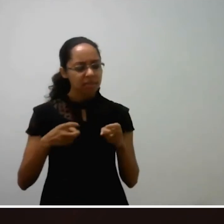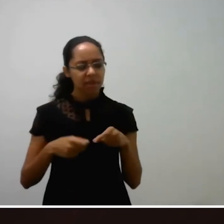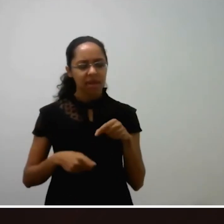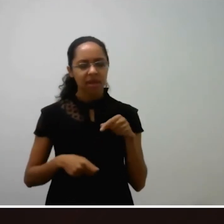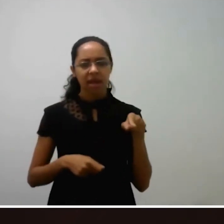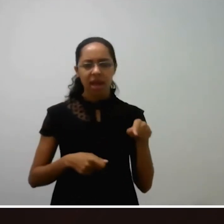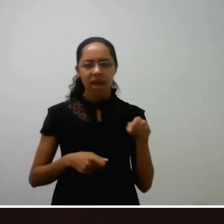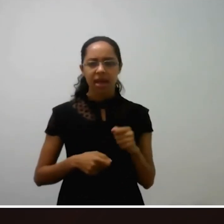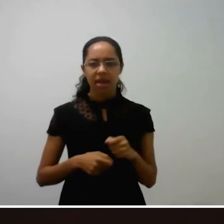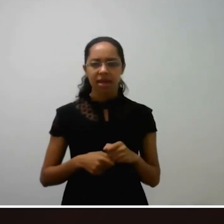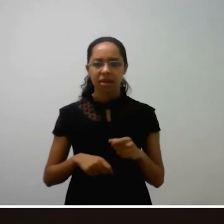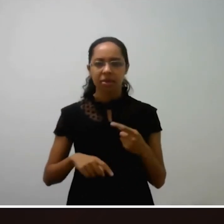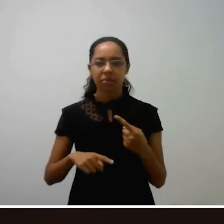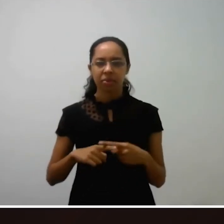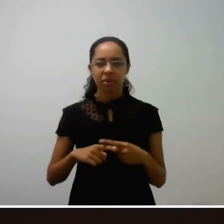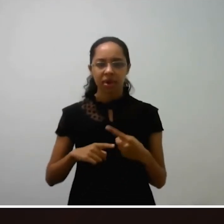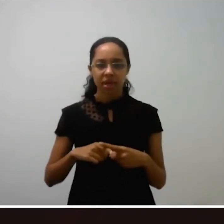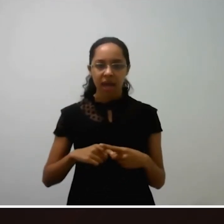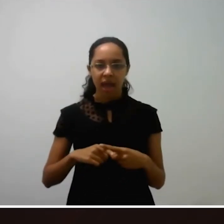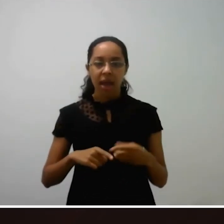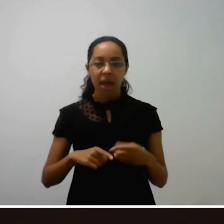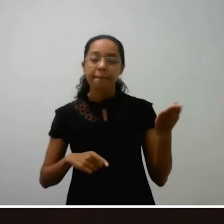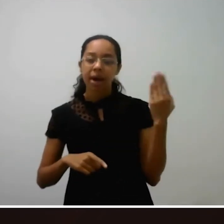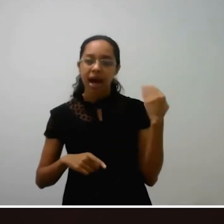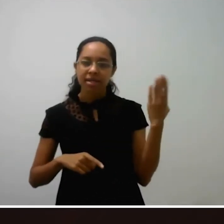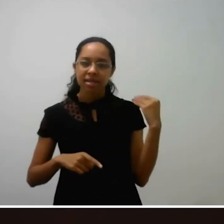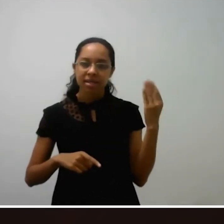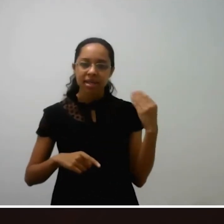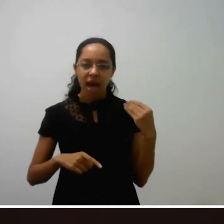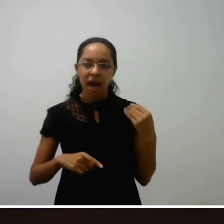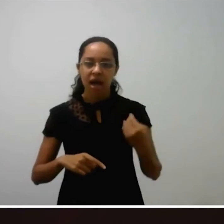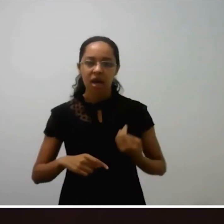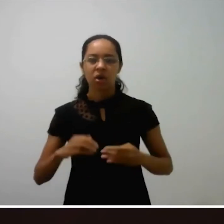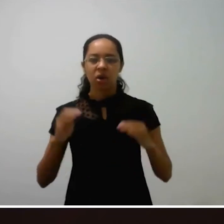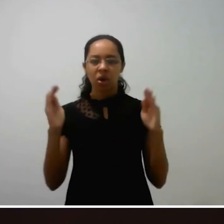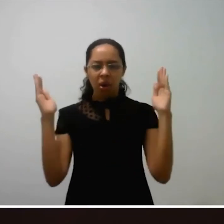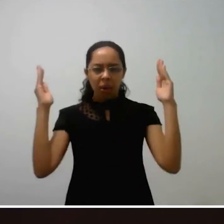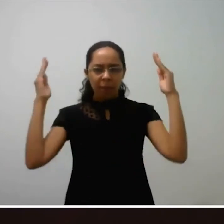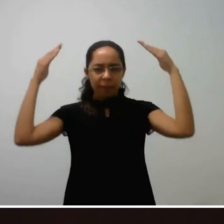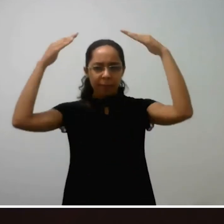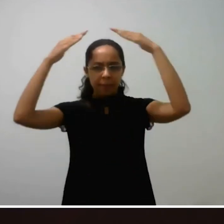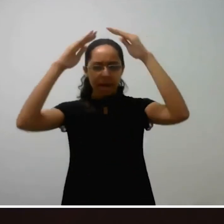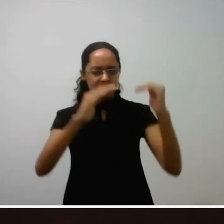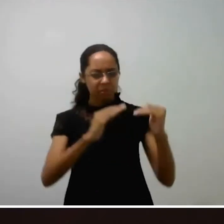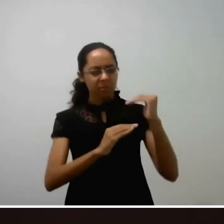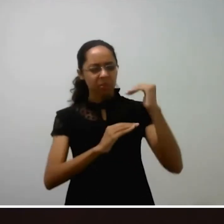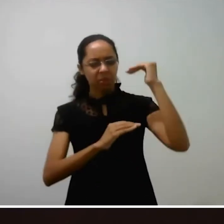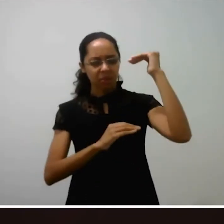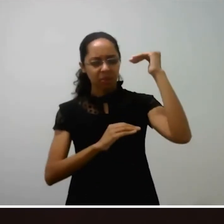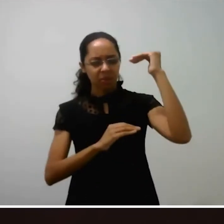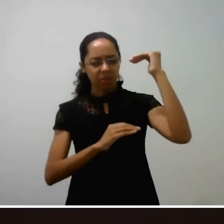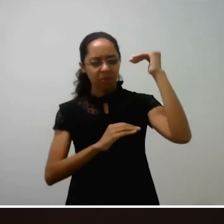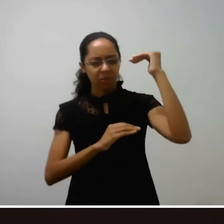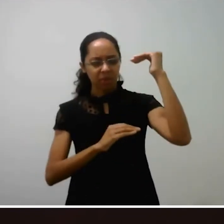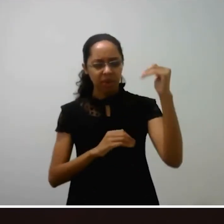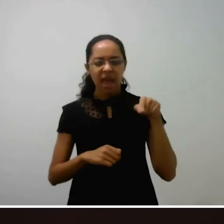papal começou a perseguir todos os que questionavam sua autoridade e a sua